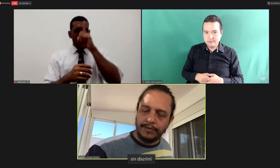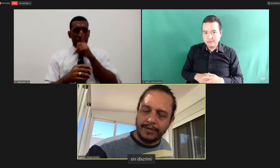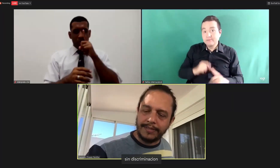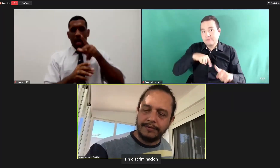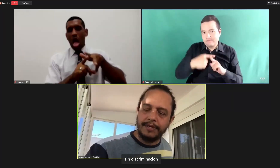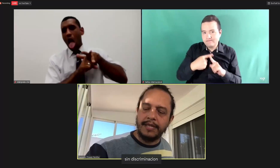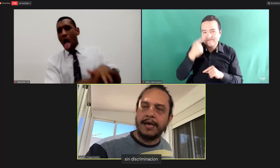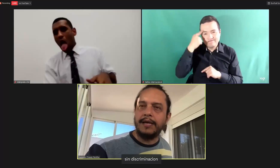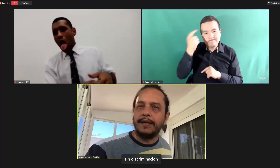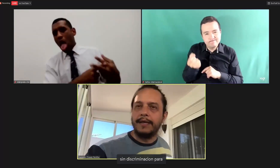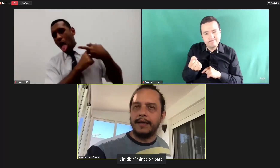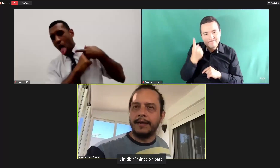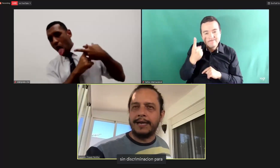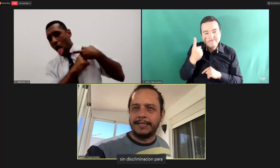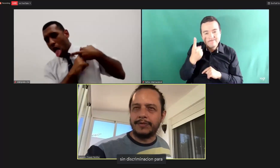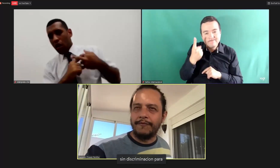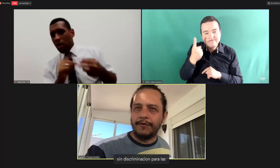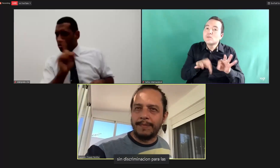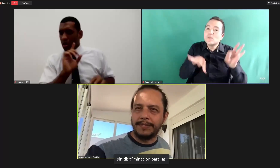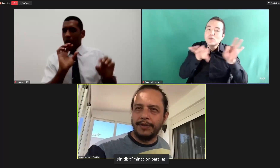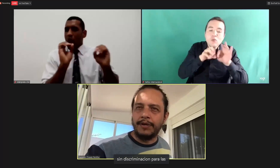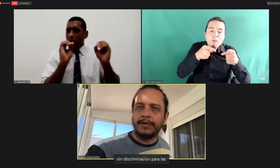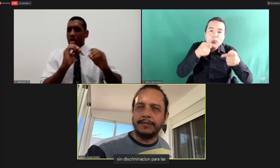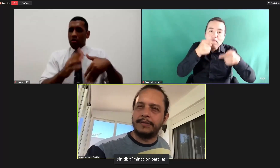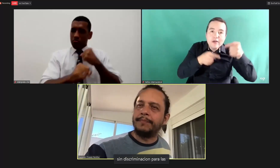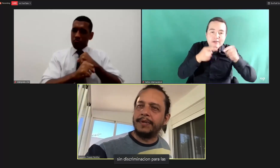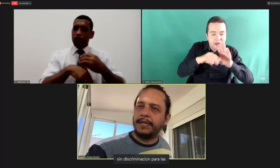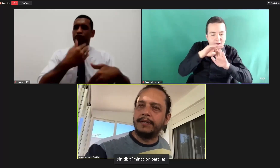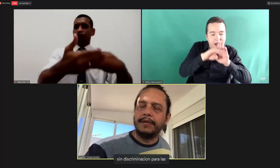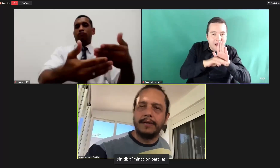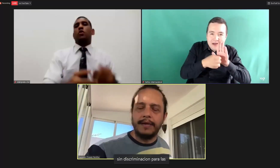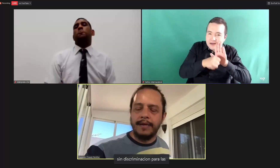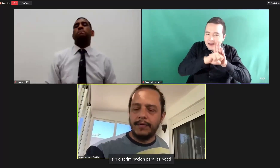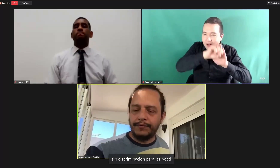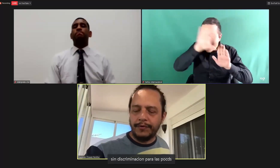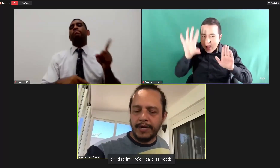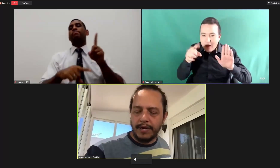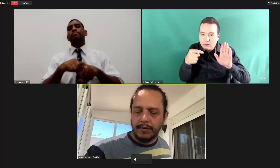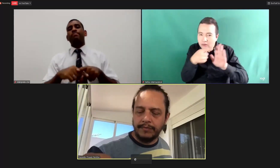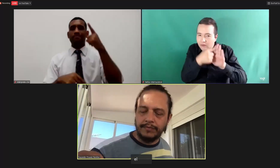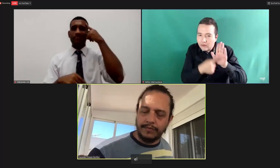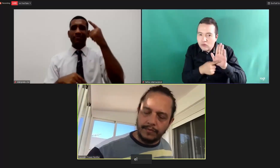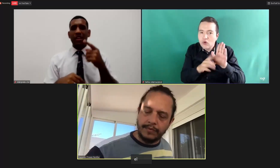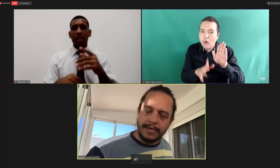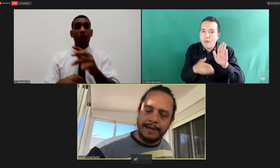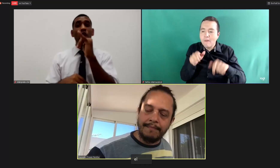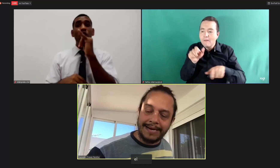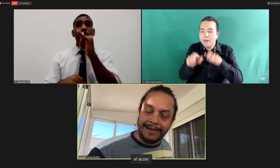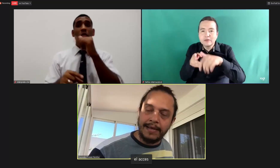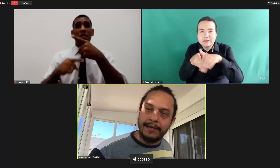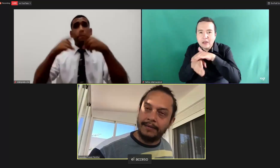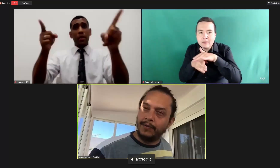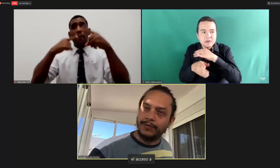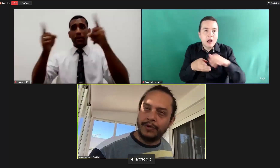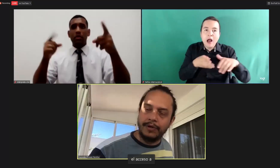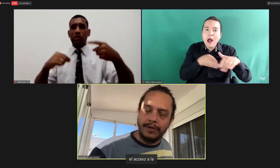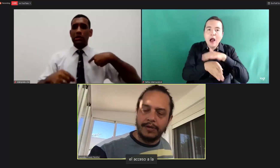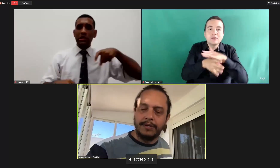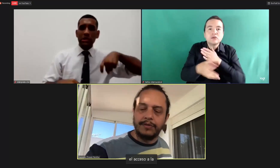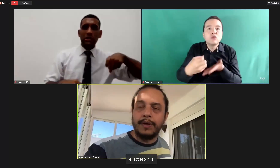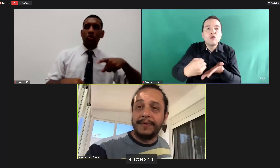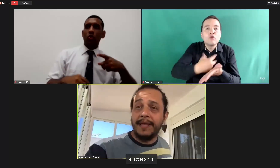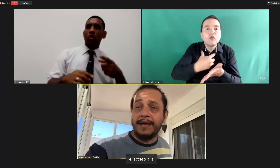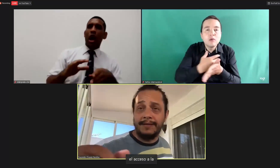clara en cuanto a accesibilidad en el acceso a la información, que también fue una gran barrera,